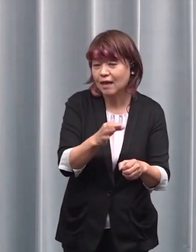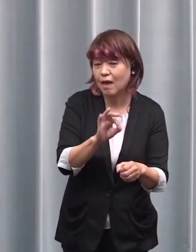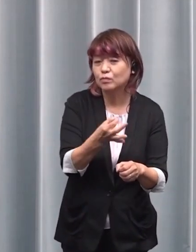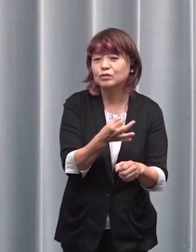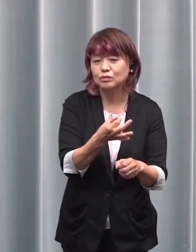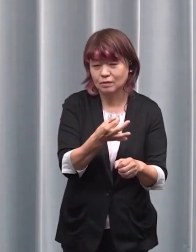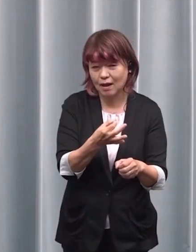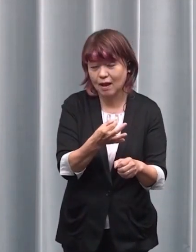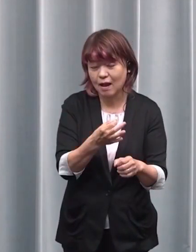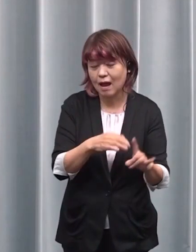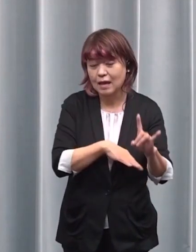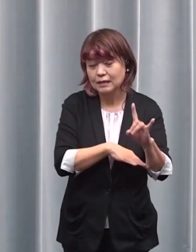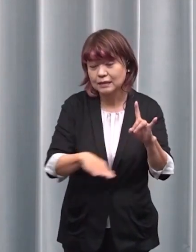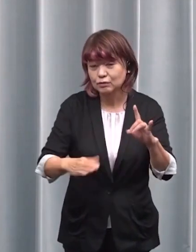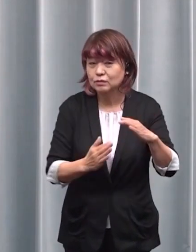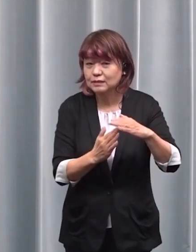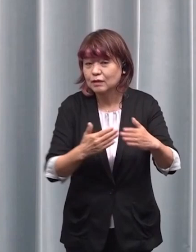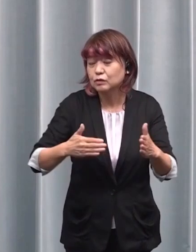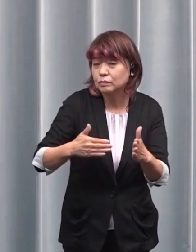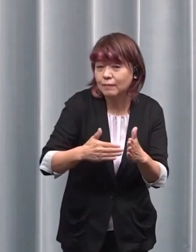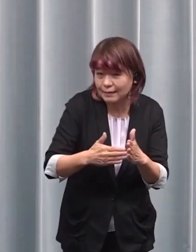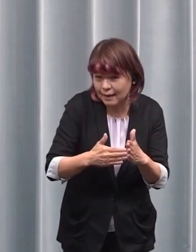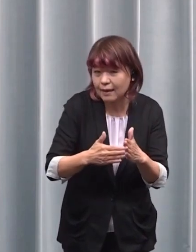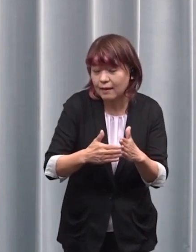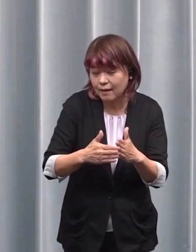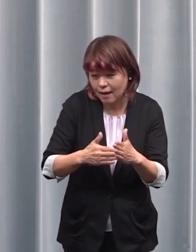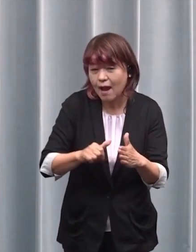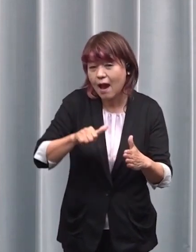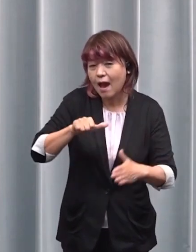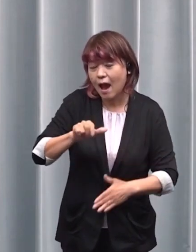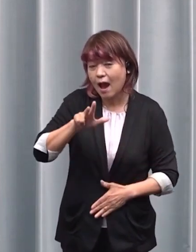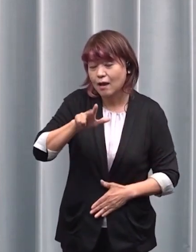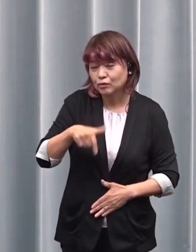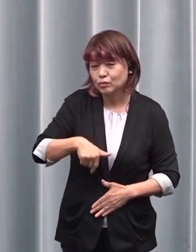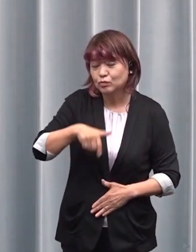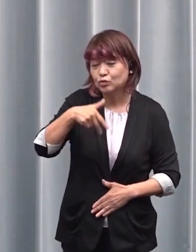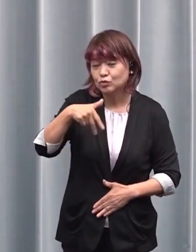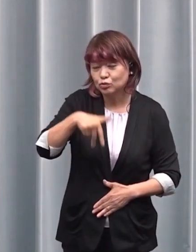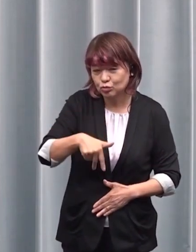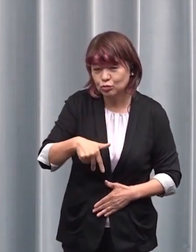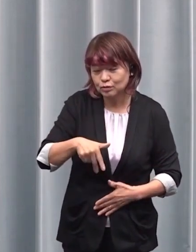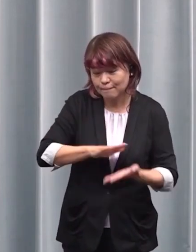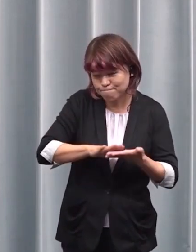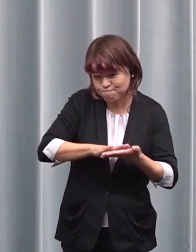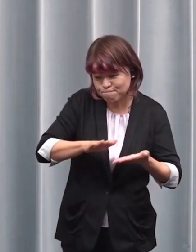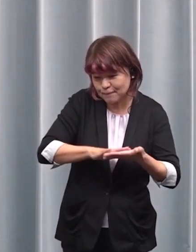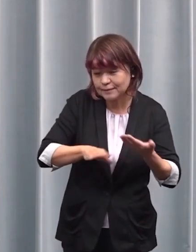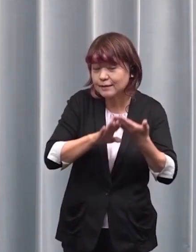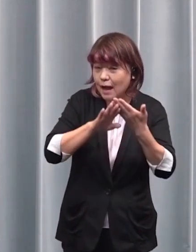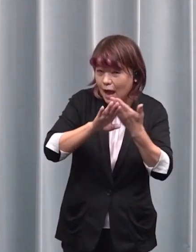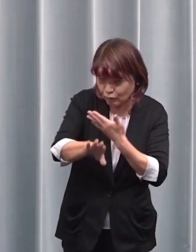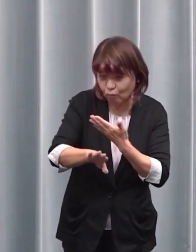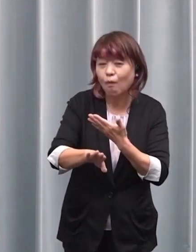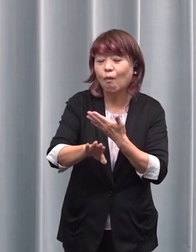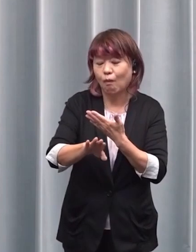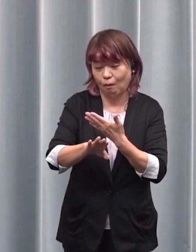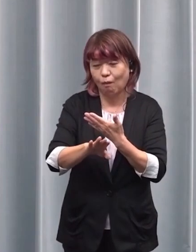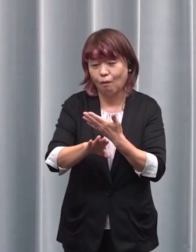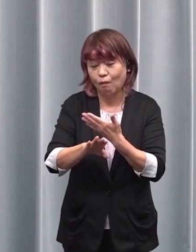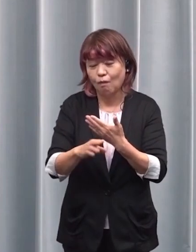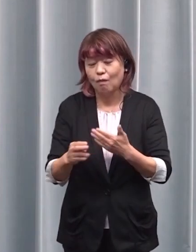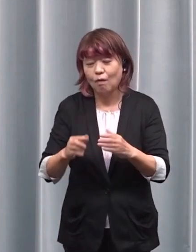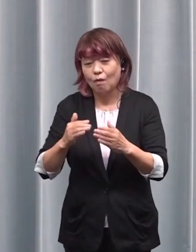準となるまでアルプスで浄化を行った上でトリチウムの濃度を国の規制基準の40分の